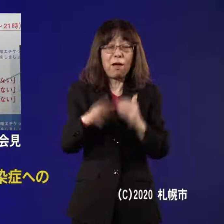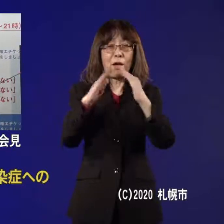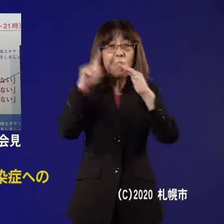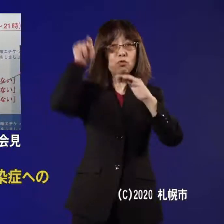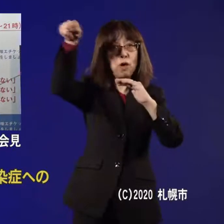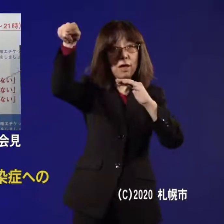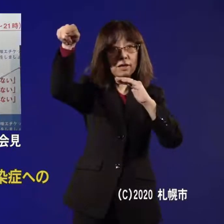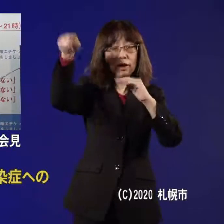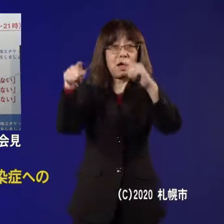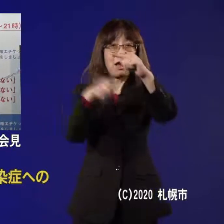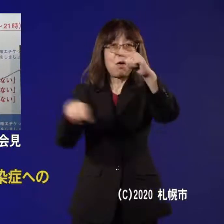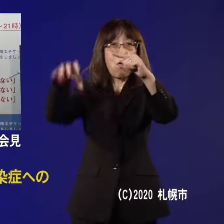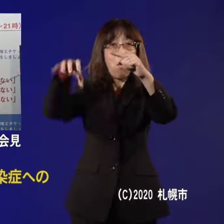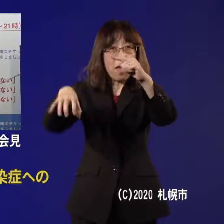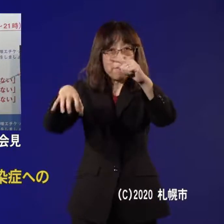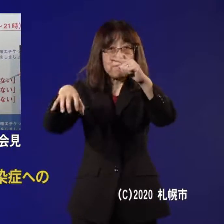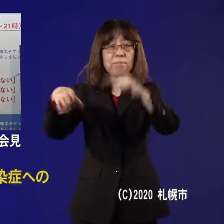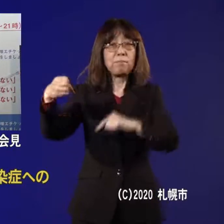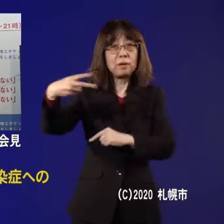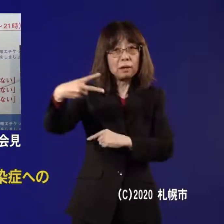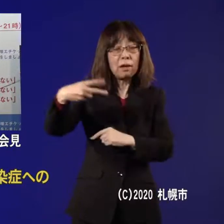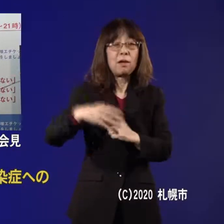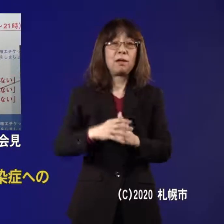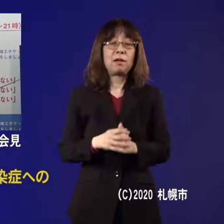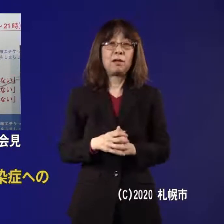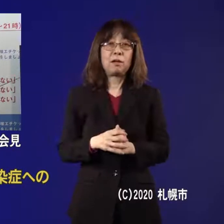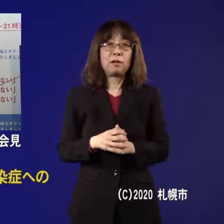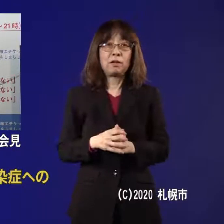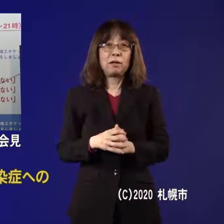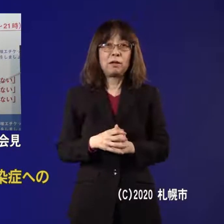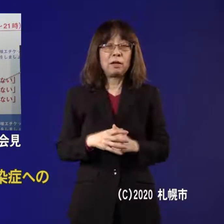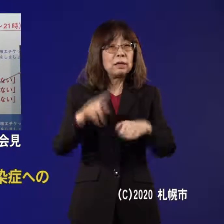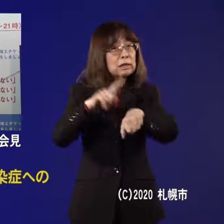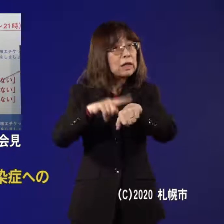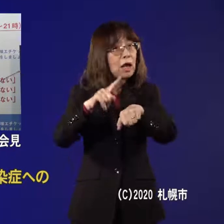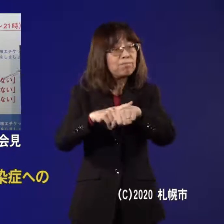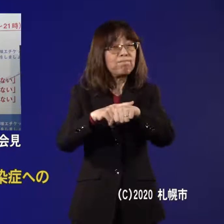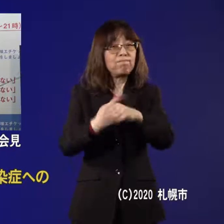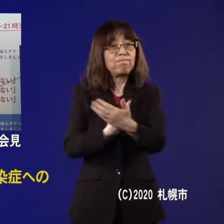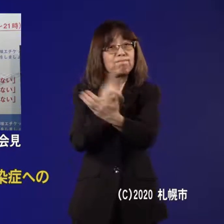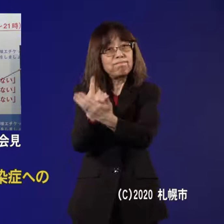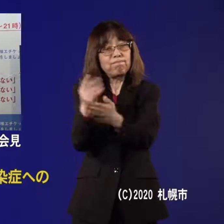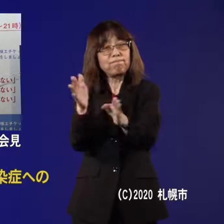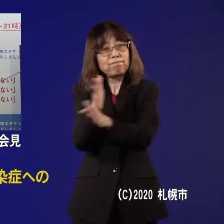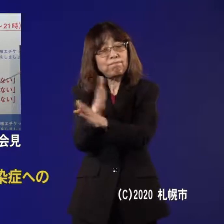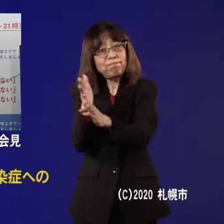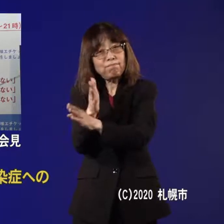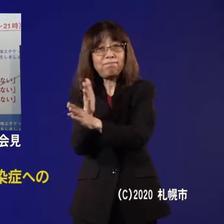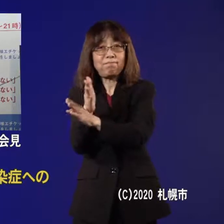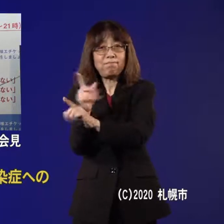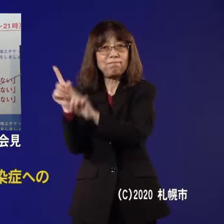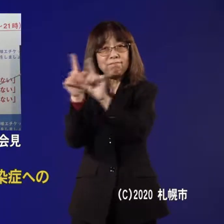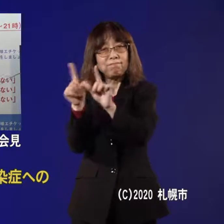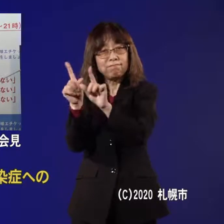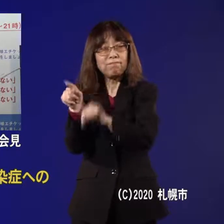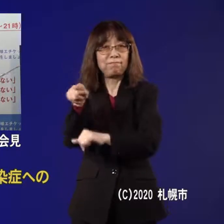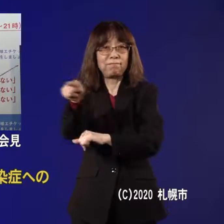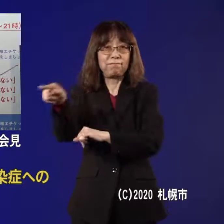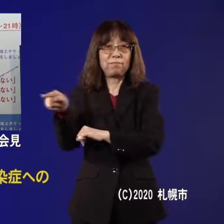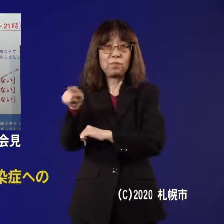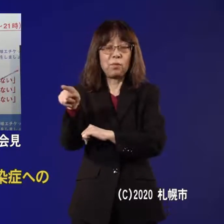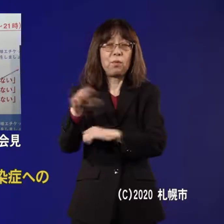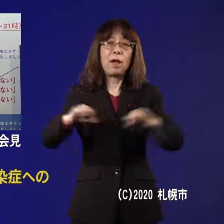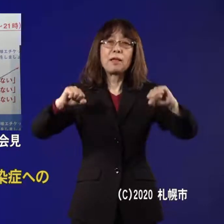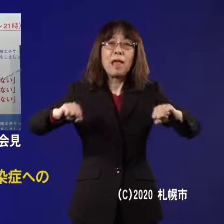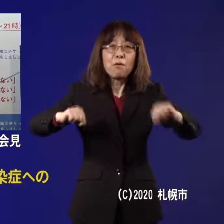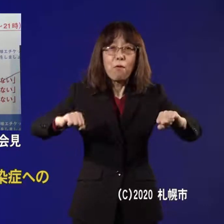の公園あるいはそういったところでですね、時間を過ごしていただくということも、この健